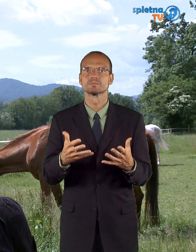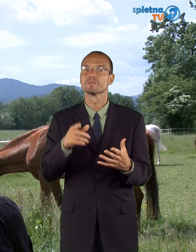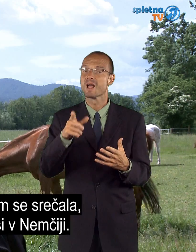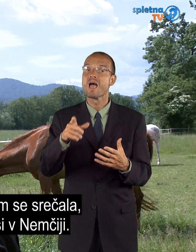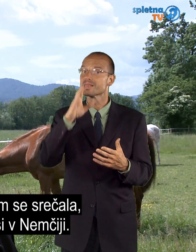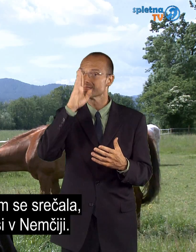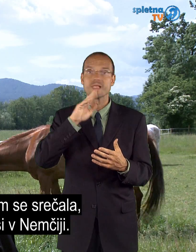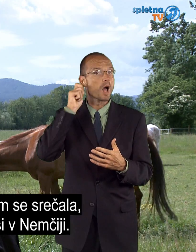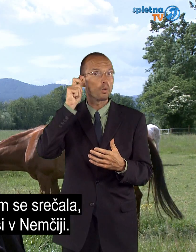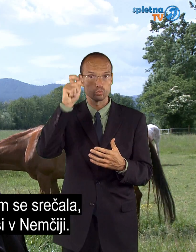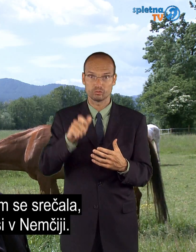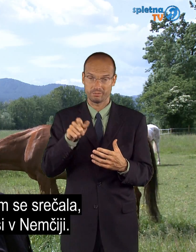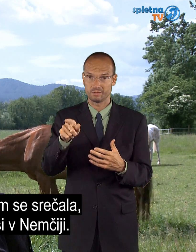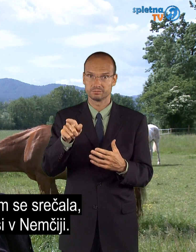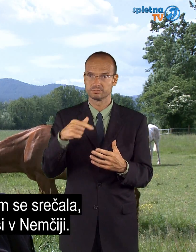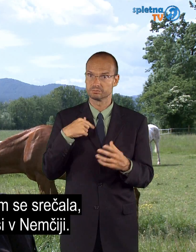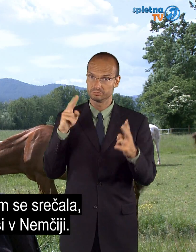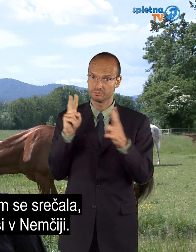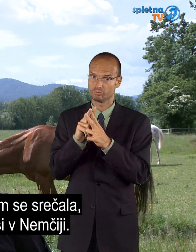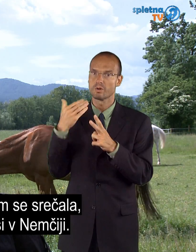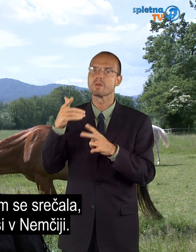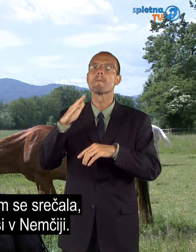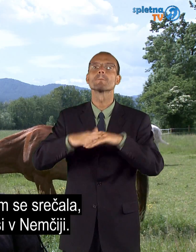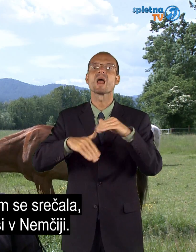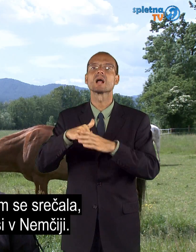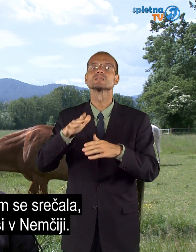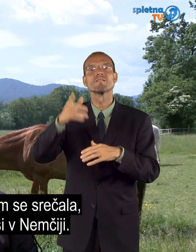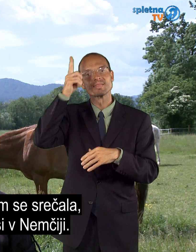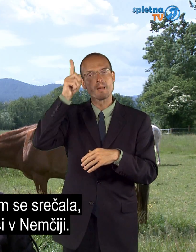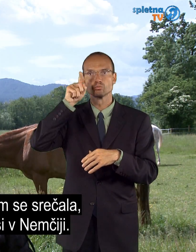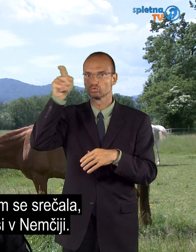Ja, z naglušno deklico sem se srečala, ko sem bila na praksi v Nemčiji.